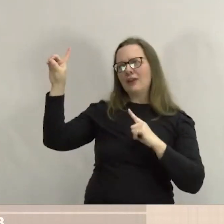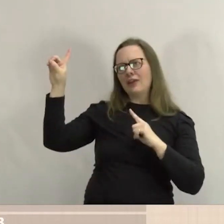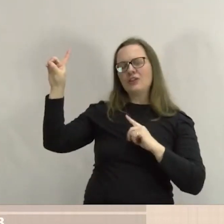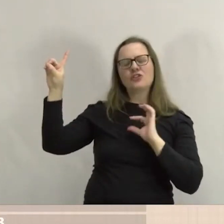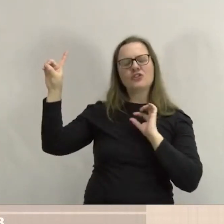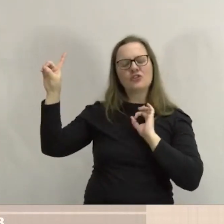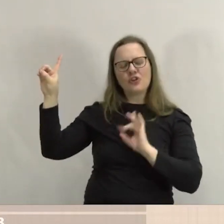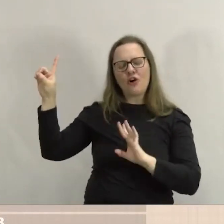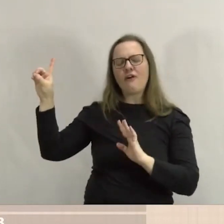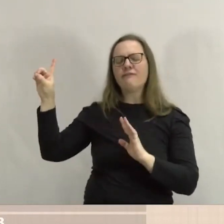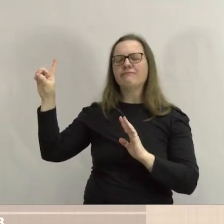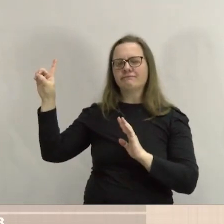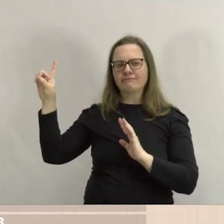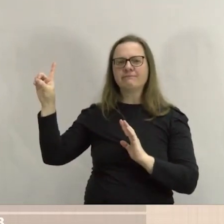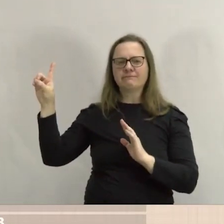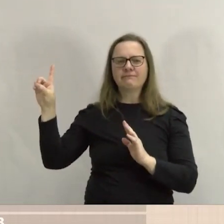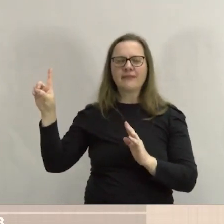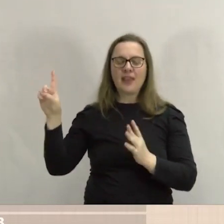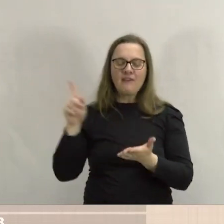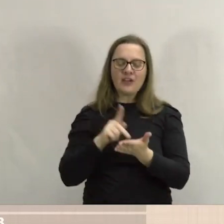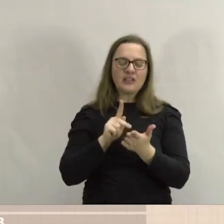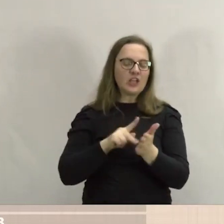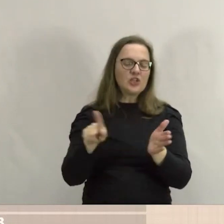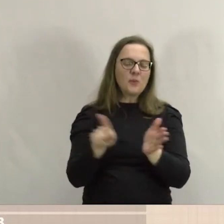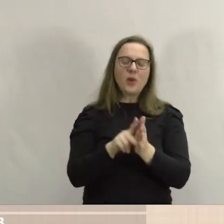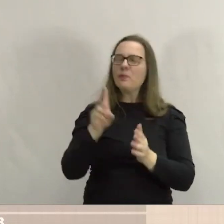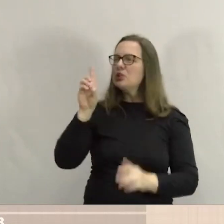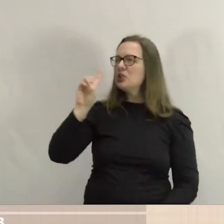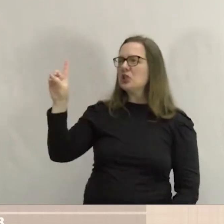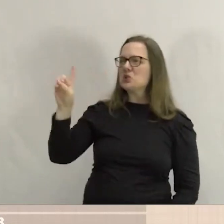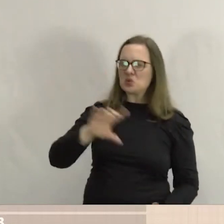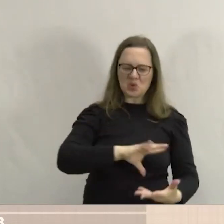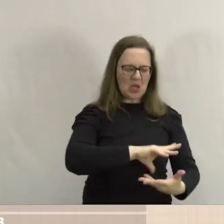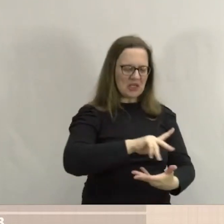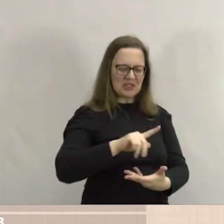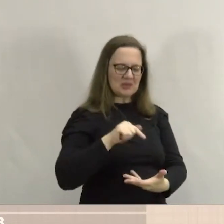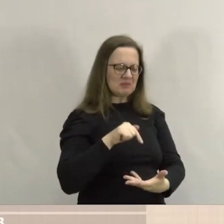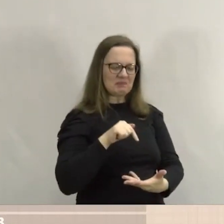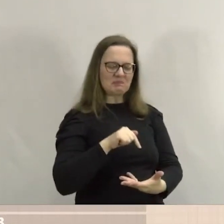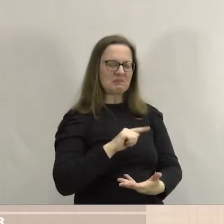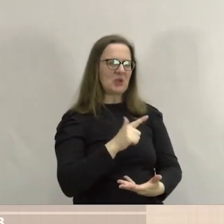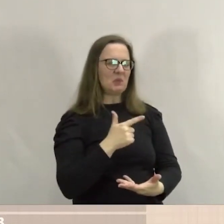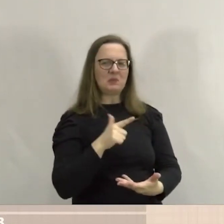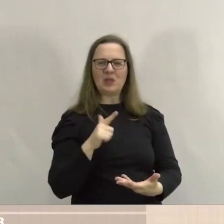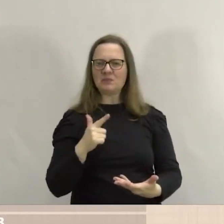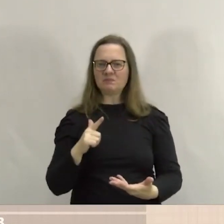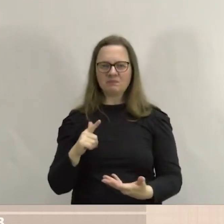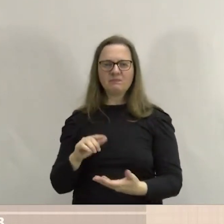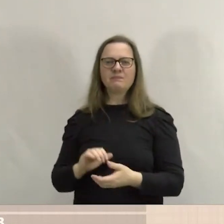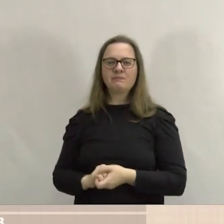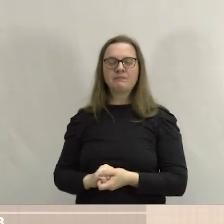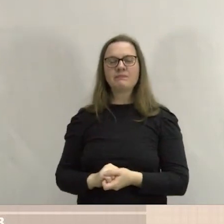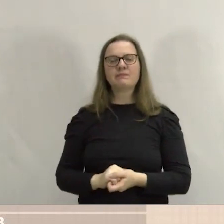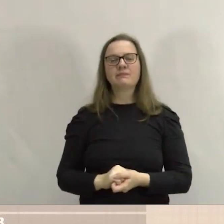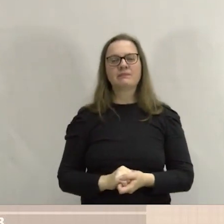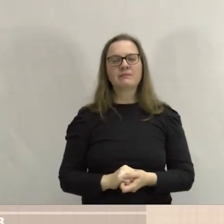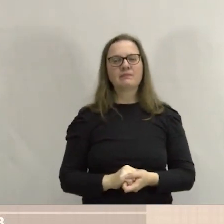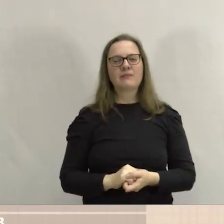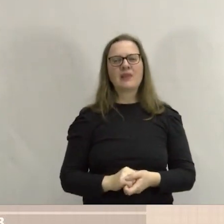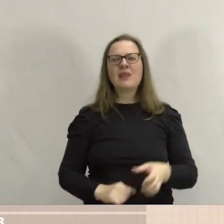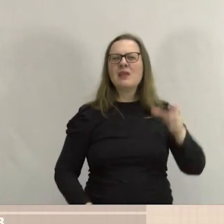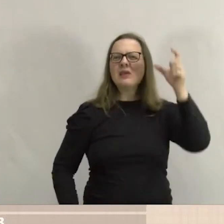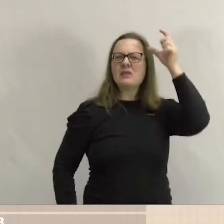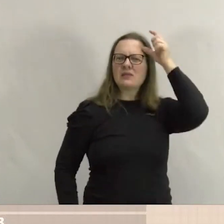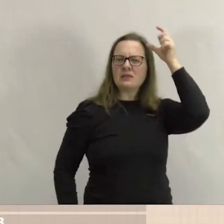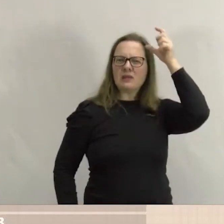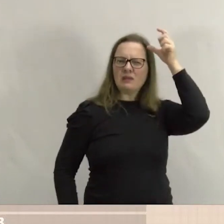que foi preenchido então pela mentira. Ele se tornou o pai da